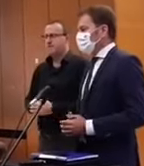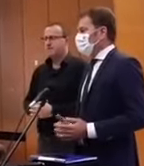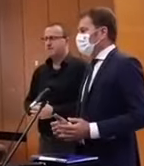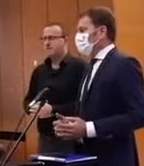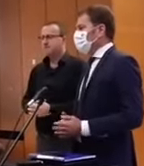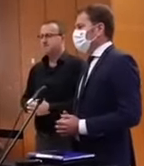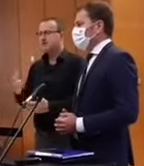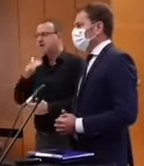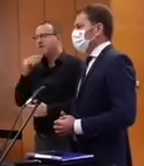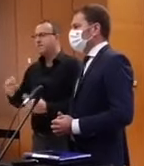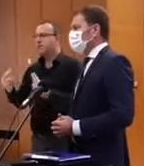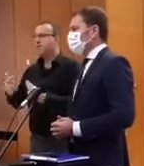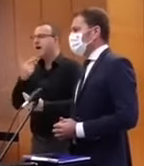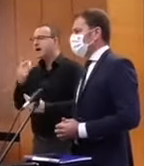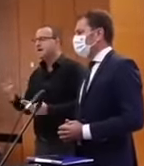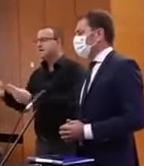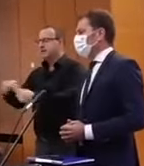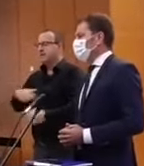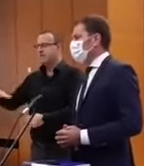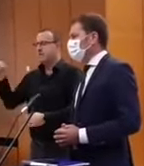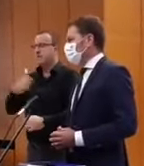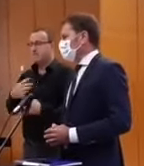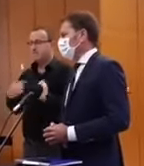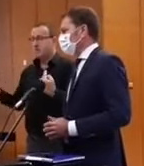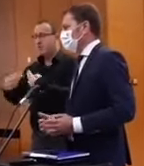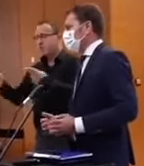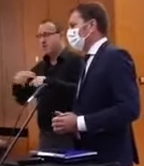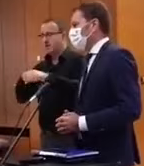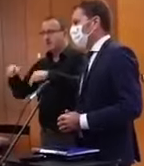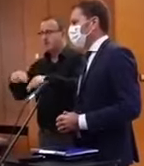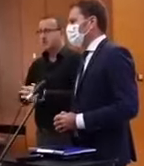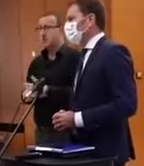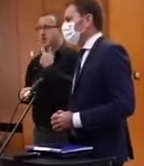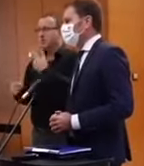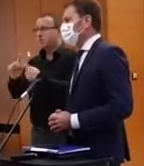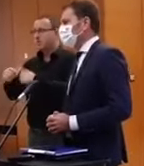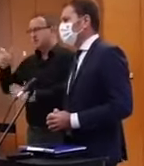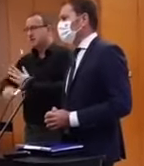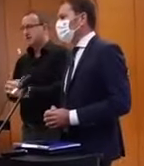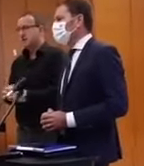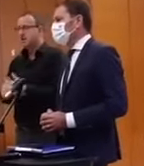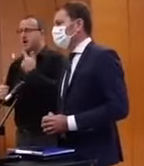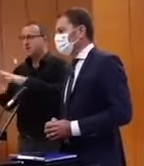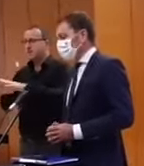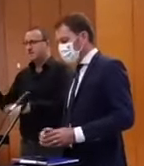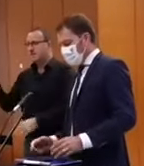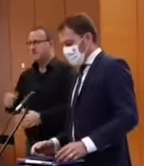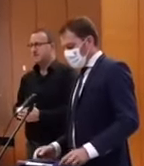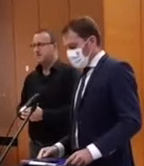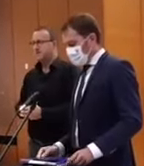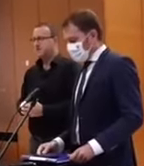ale je veľmi dôležité, ako sa to zvolíme. Takže my sme otvorili debaty aj ako politické hnutie, aj takisto ako ministerstvo